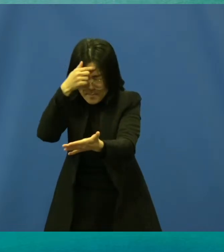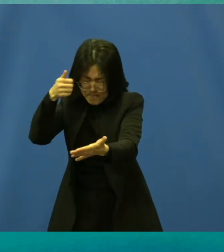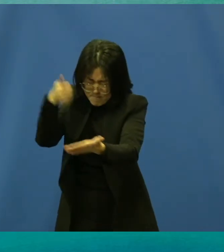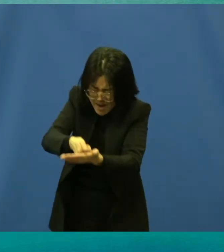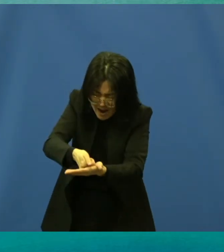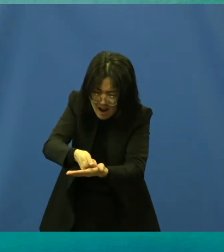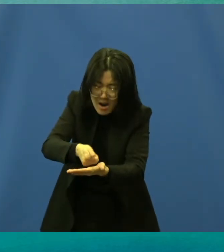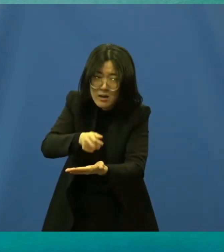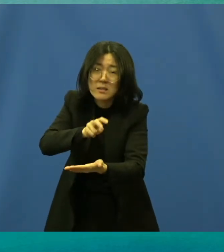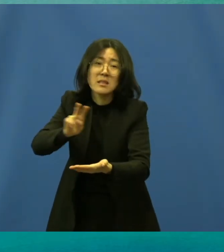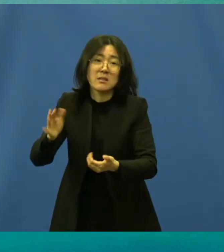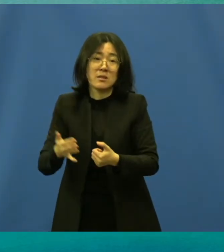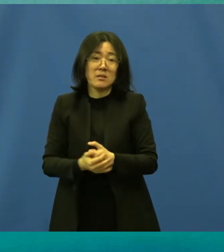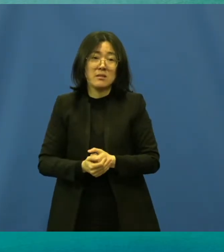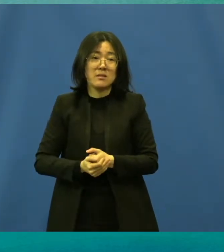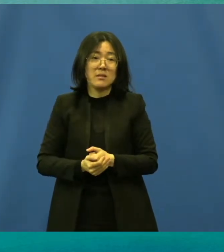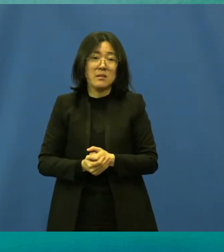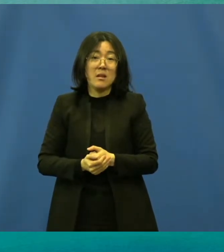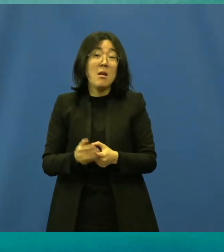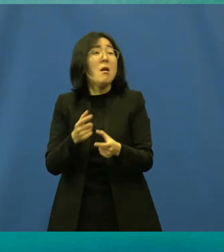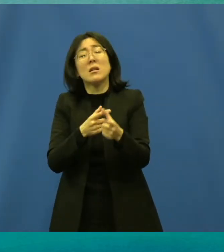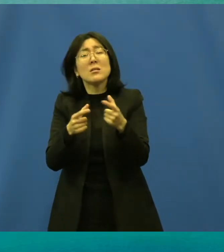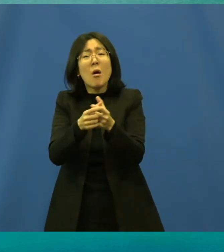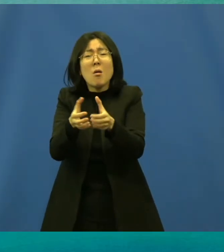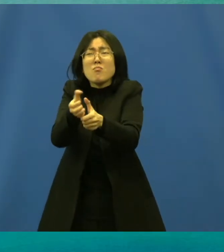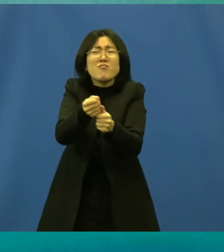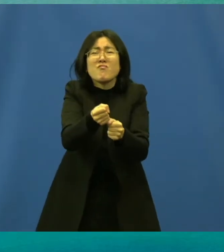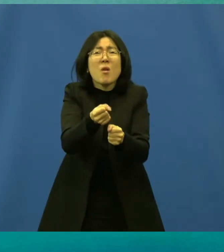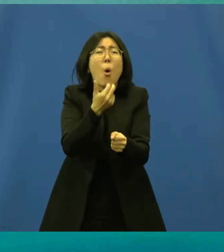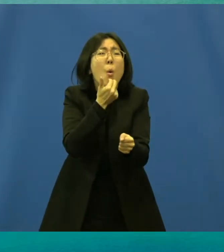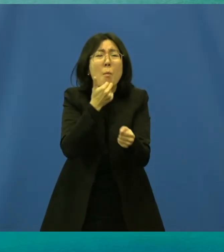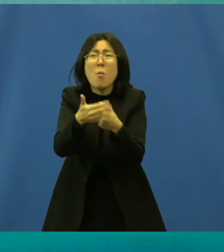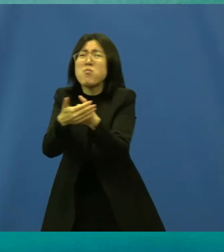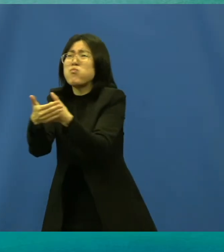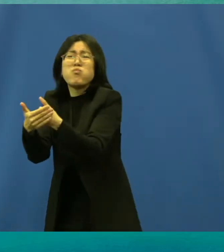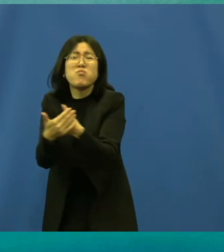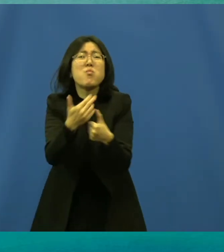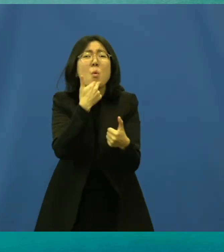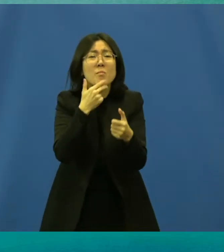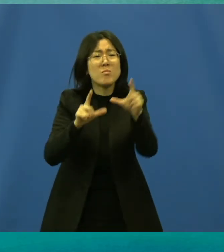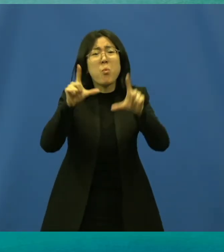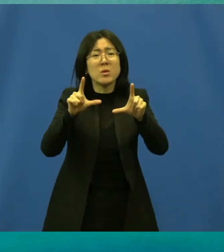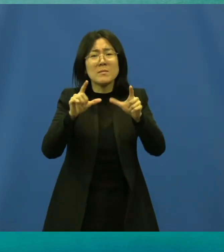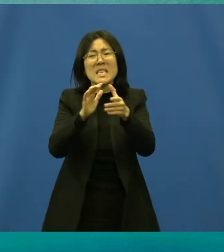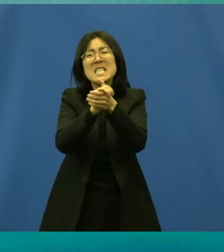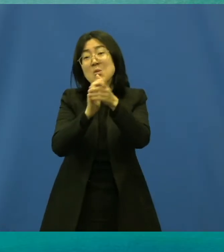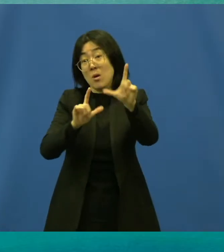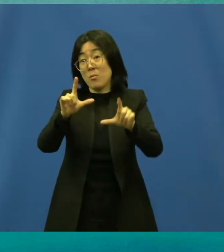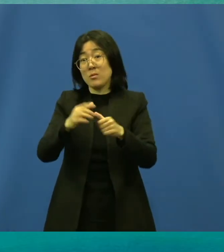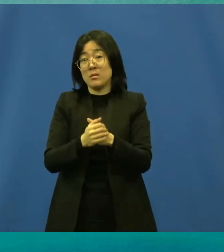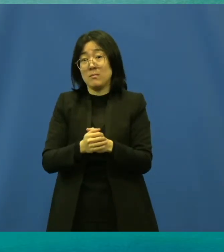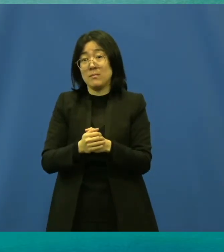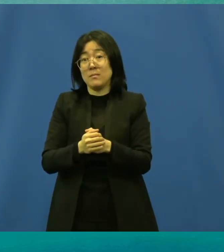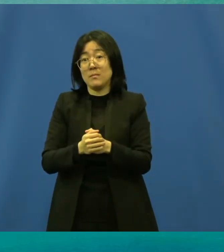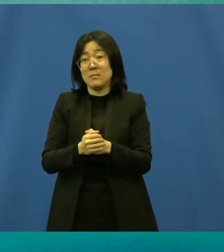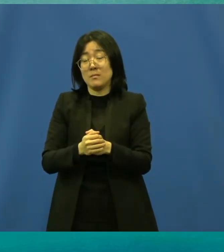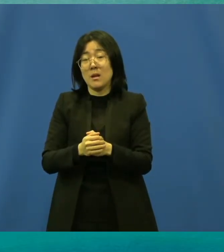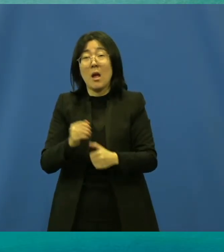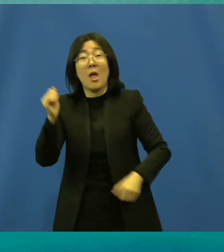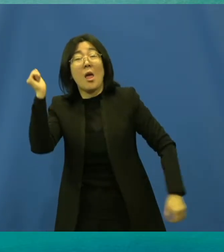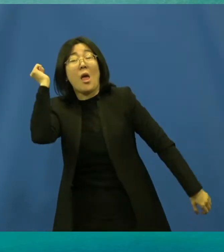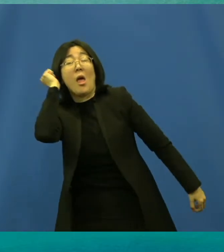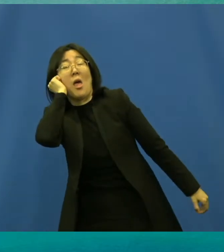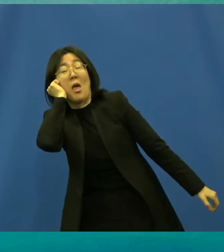기도는 더 이상 붙들 것이 없을 때 하는 것입니다. 요나는 지금 하나님과 독대를 합니다.